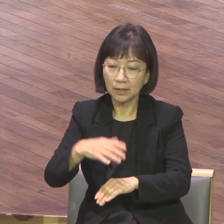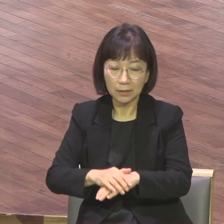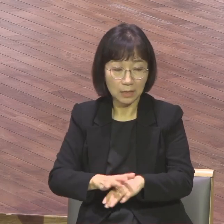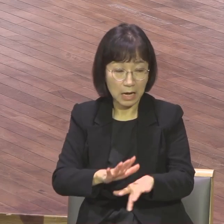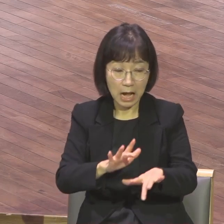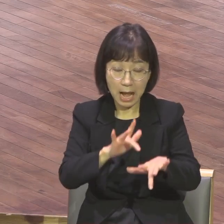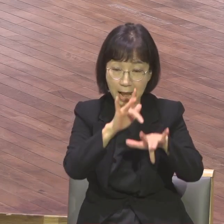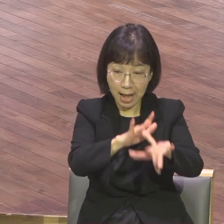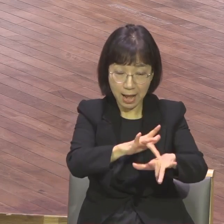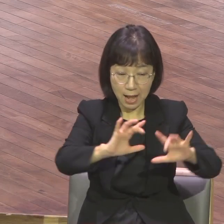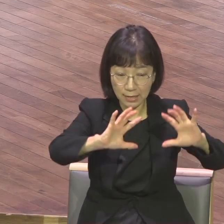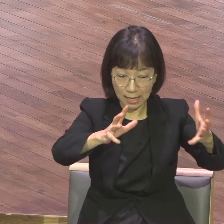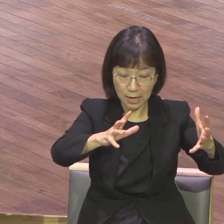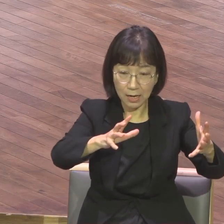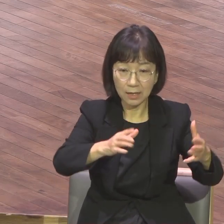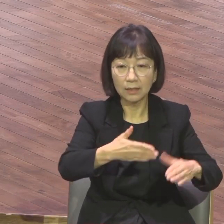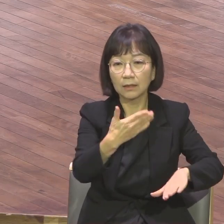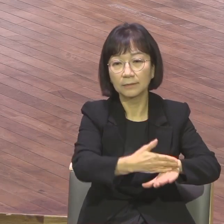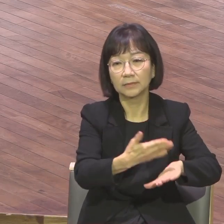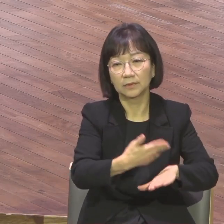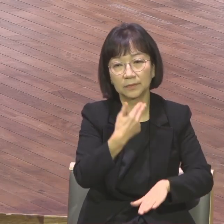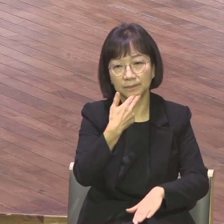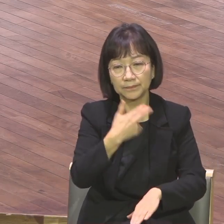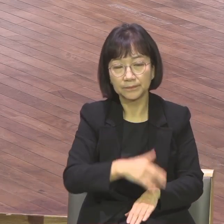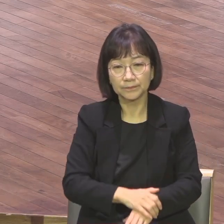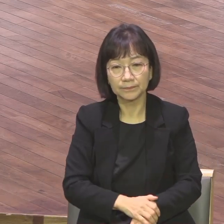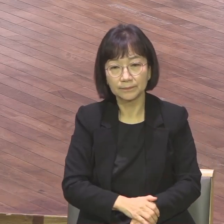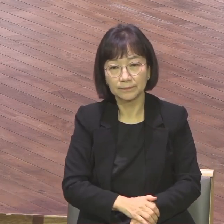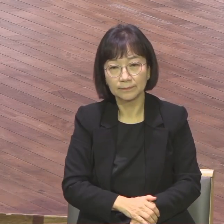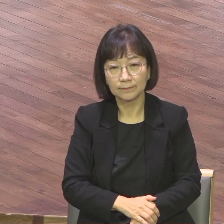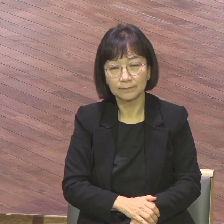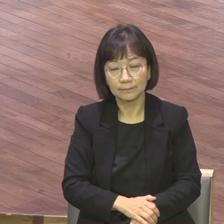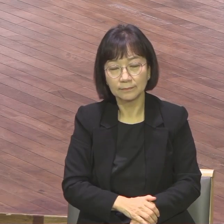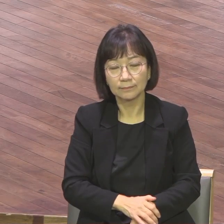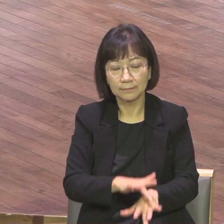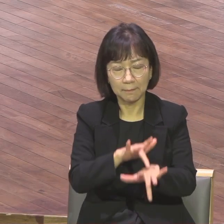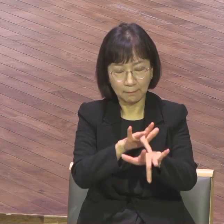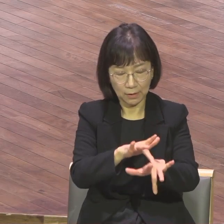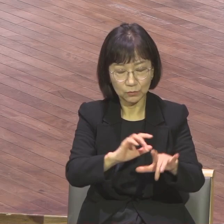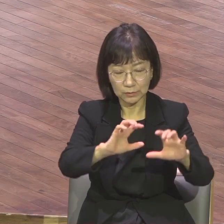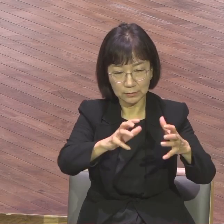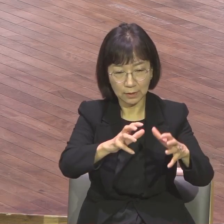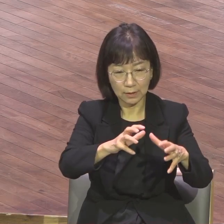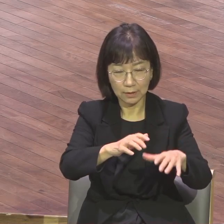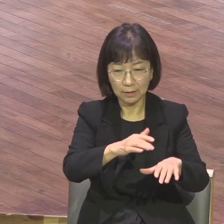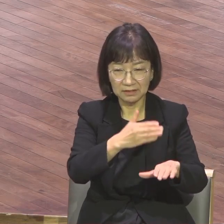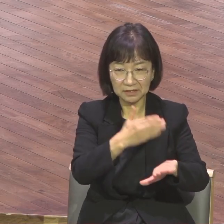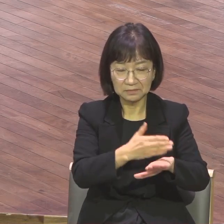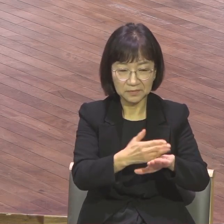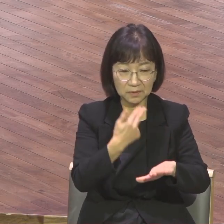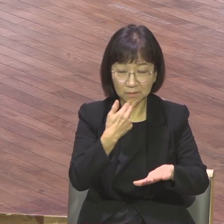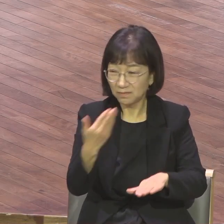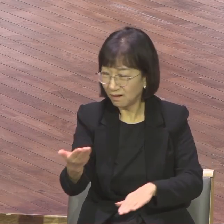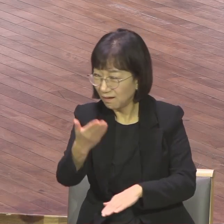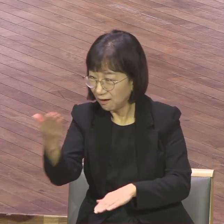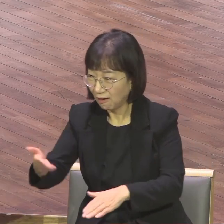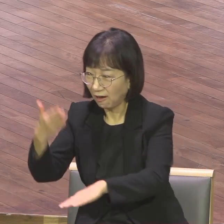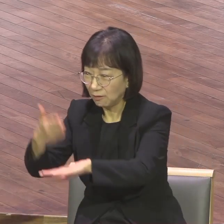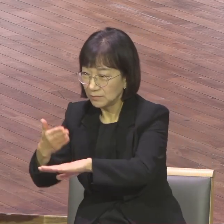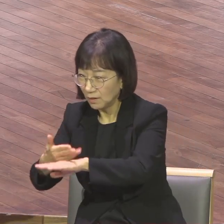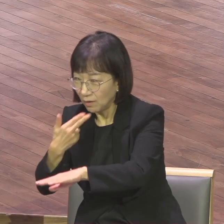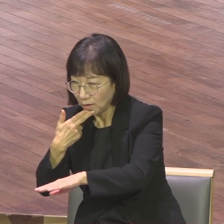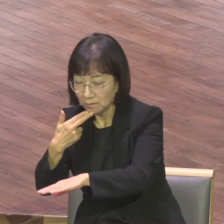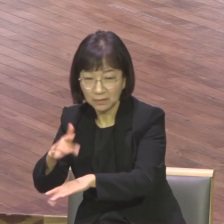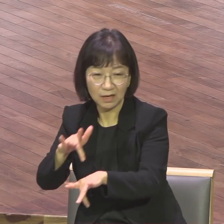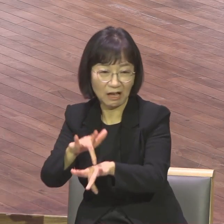말했어. 마귀 세계는 감사란 게 없어. 그럼 감사하는 사람 마귀 잡힌 거예요. 감사.